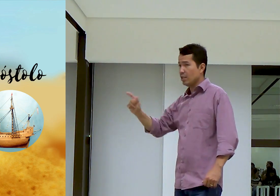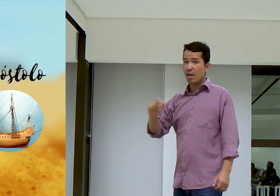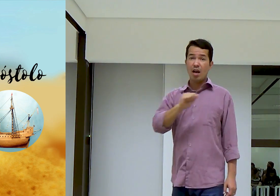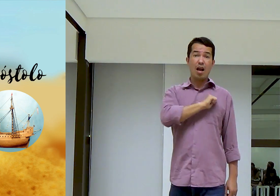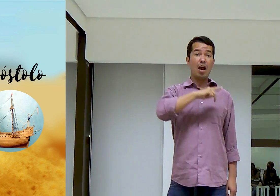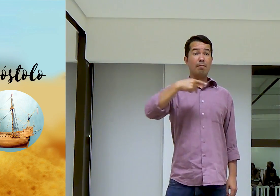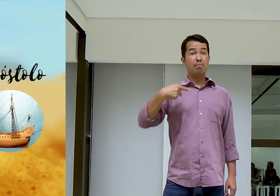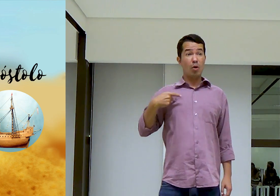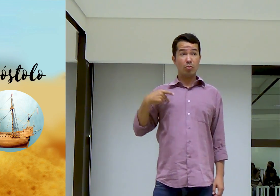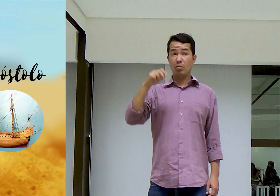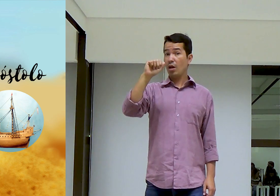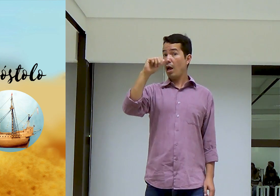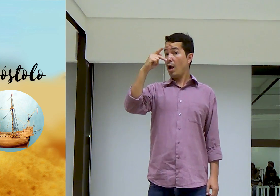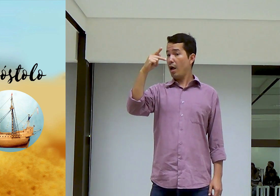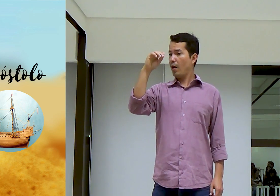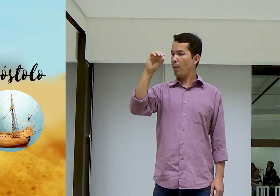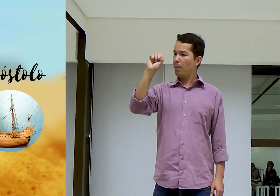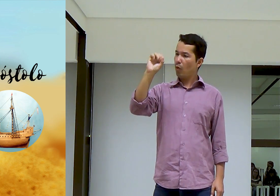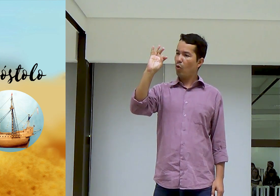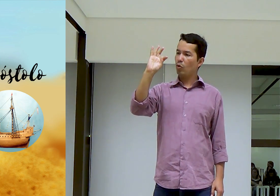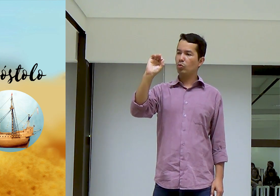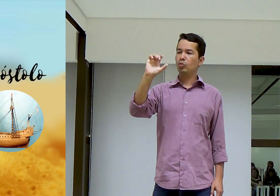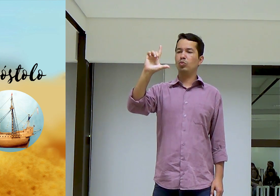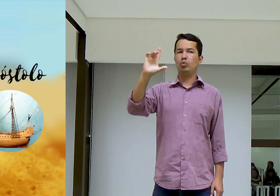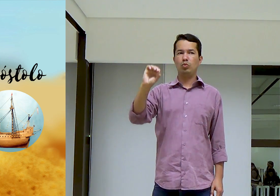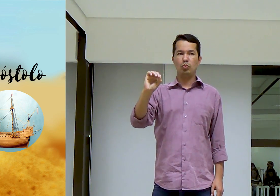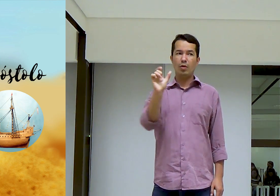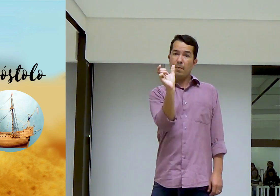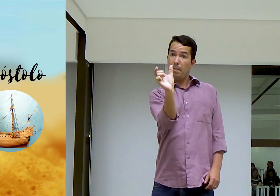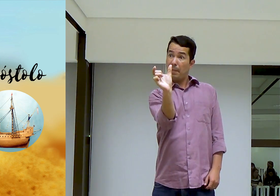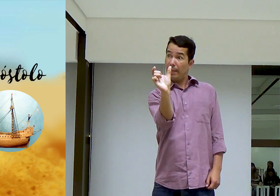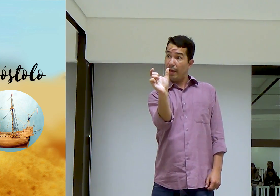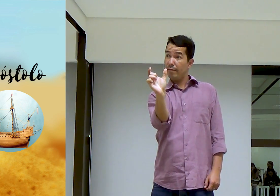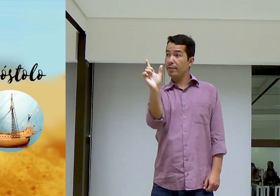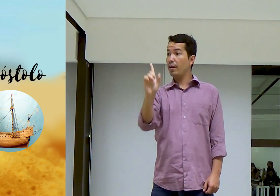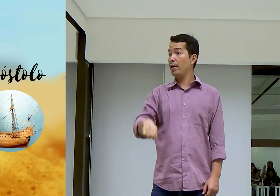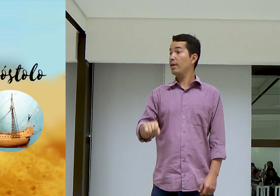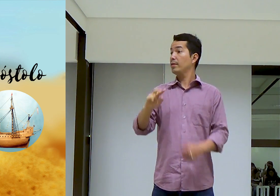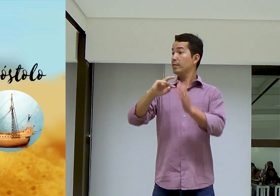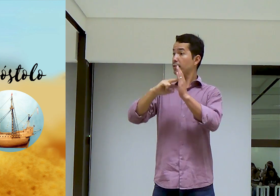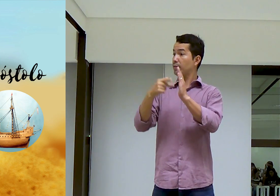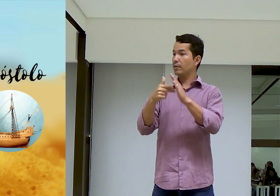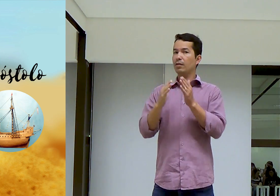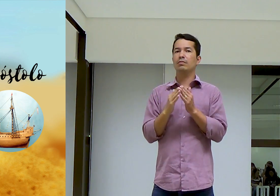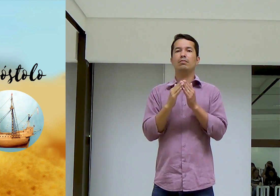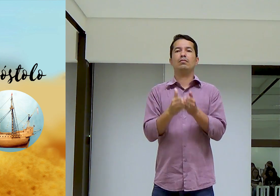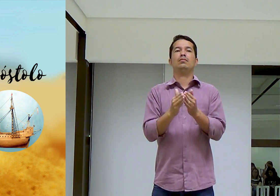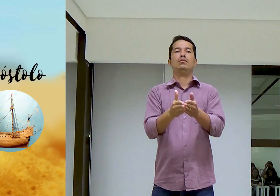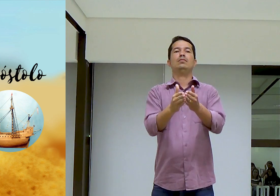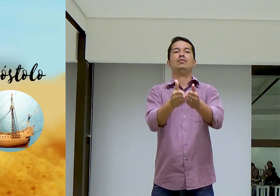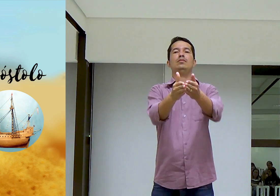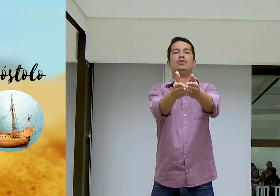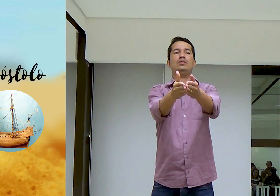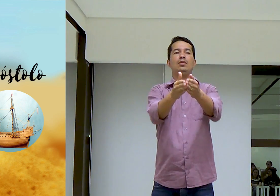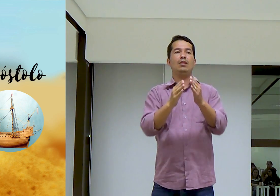Há muito tempo atrás, o apóstolo, essa palavra